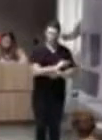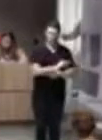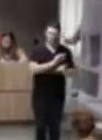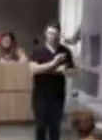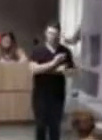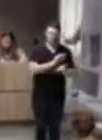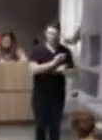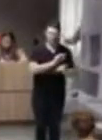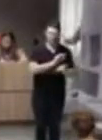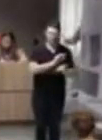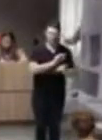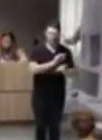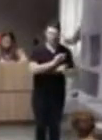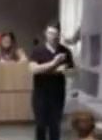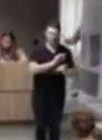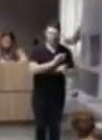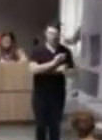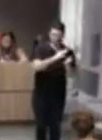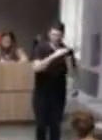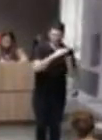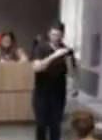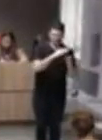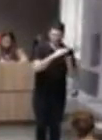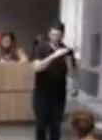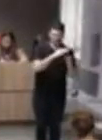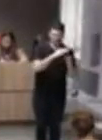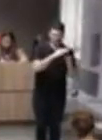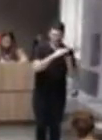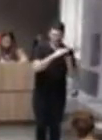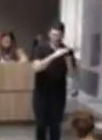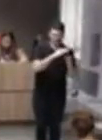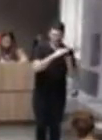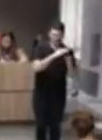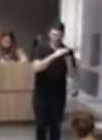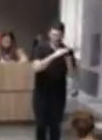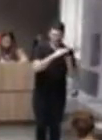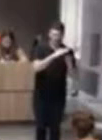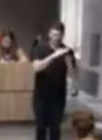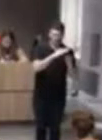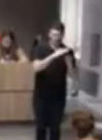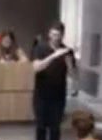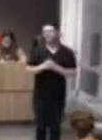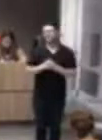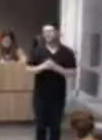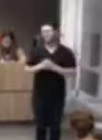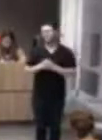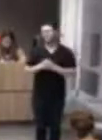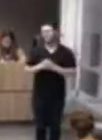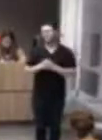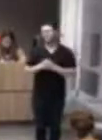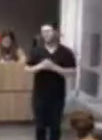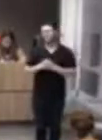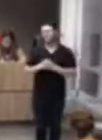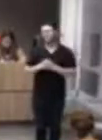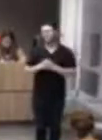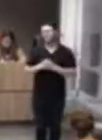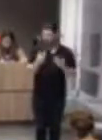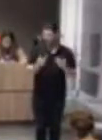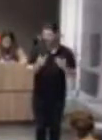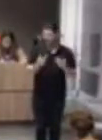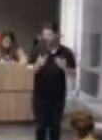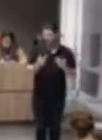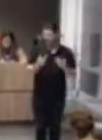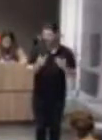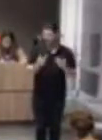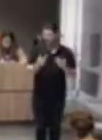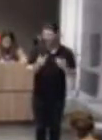financiamento de hospital psiquiátrico pelo Ministério da Saúde. Hospitais que, e aí, sendo generoso, o